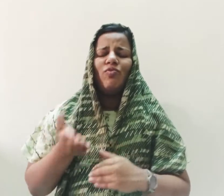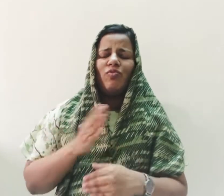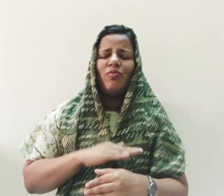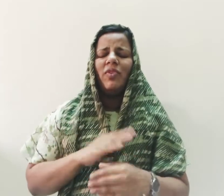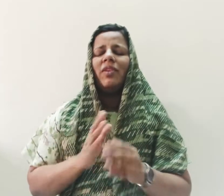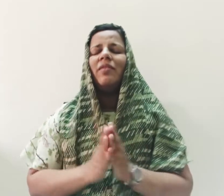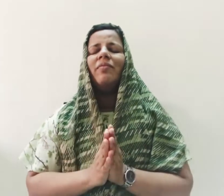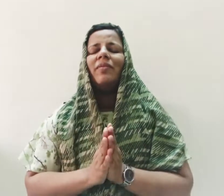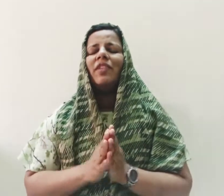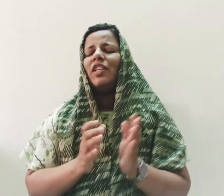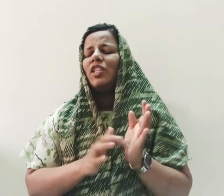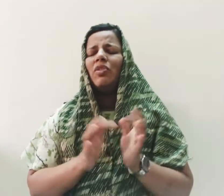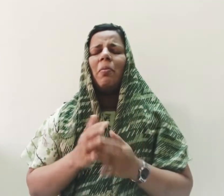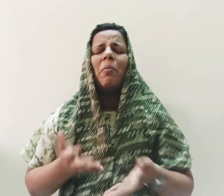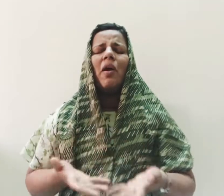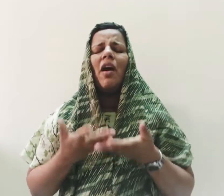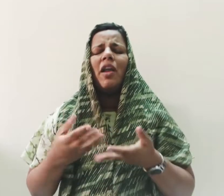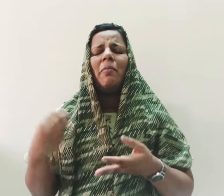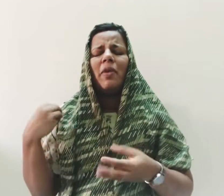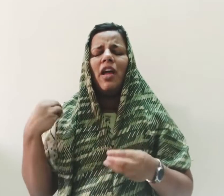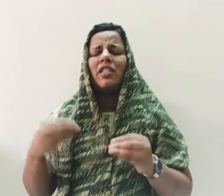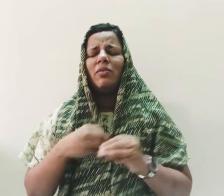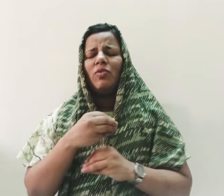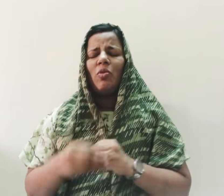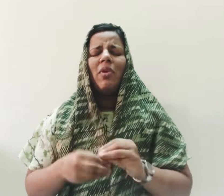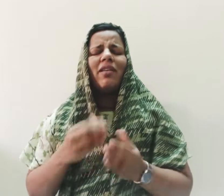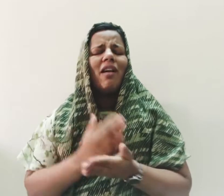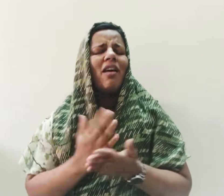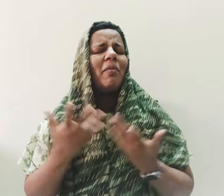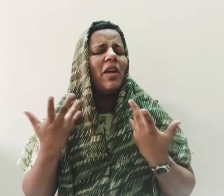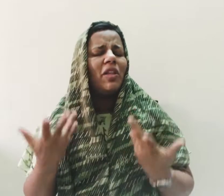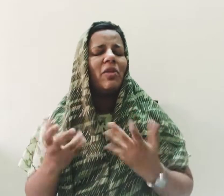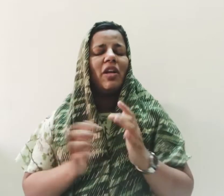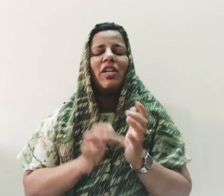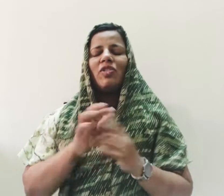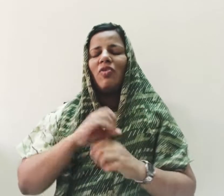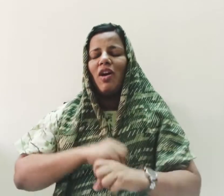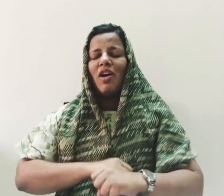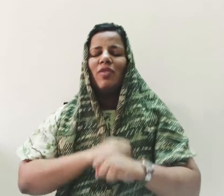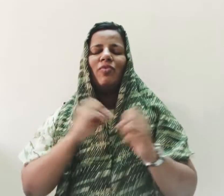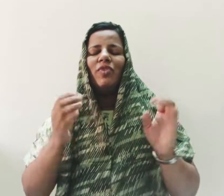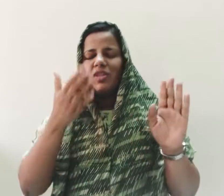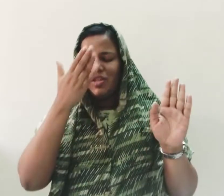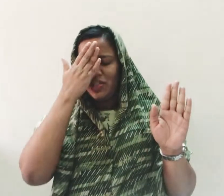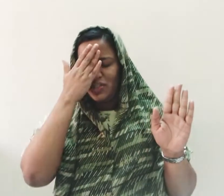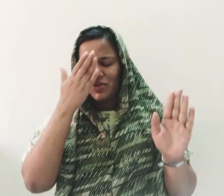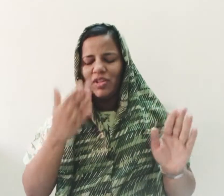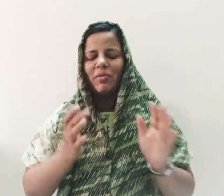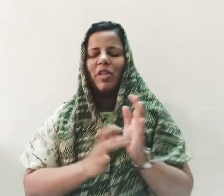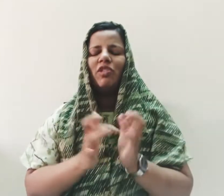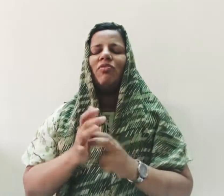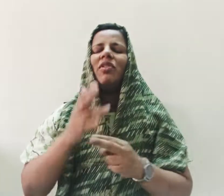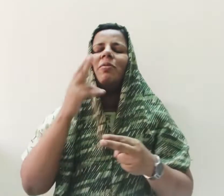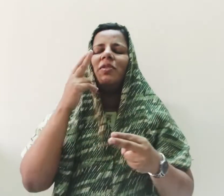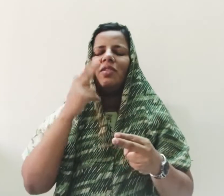തന്നെ കർത്താവേ, നിൻ്റെ കുഞ്ഞുങ്ങൾ ഭാരപ്പെട്ട് വിഷമിച്ചിരിക്കുന്ന വിഷയത്തിൽ അങ്ങ് ചെയ്യുന്ന അത്ഭുതത്തിനായി സ്തോത്രം. യേശുവിൻ